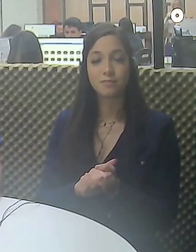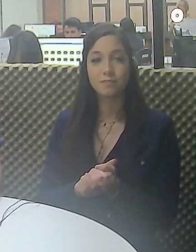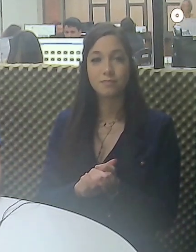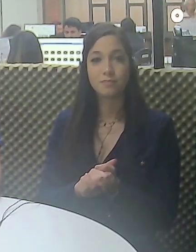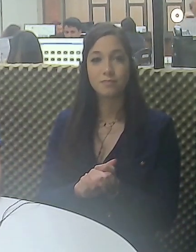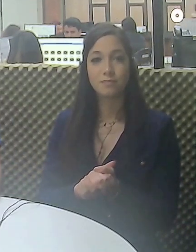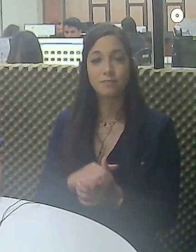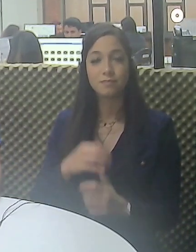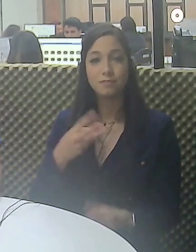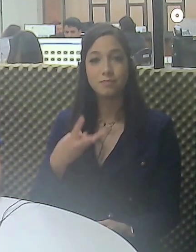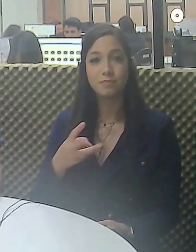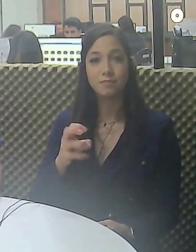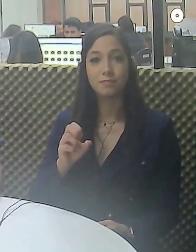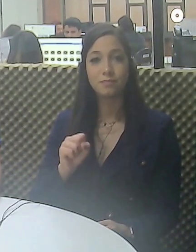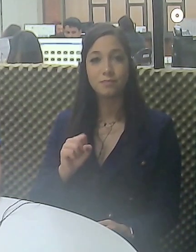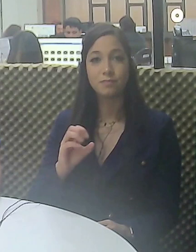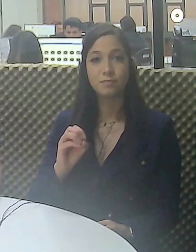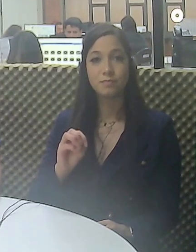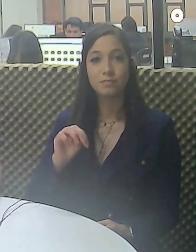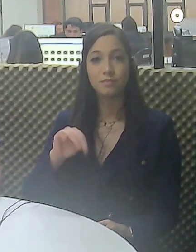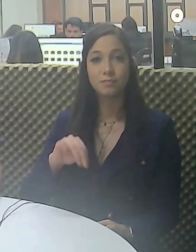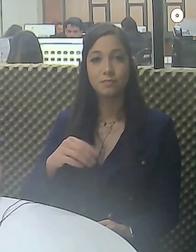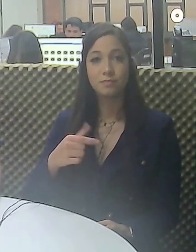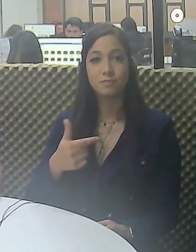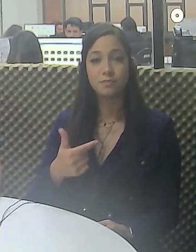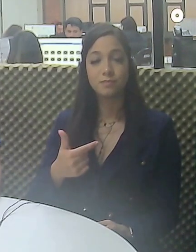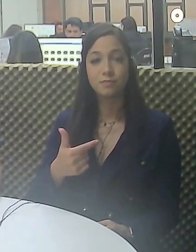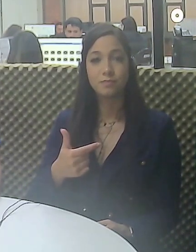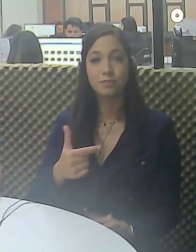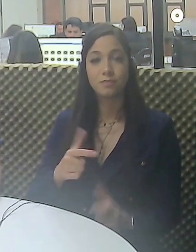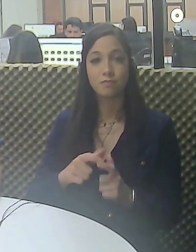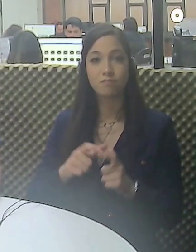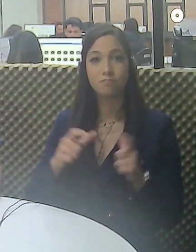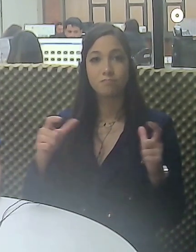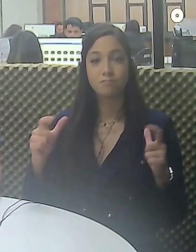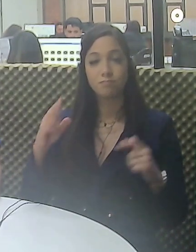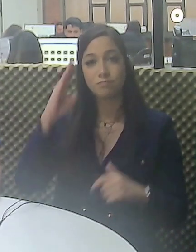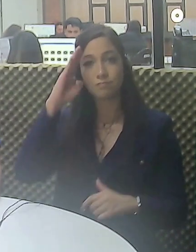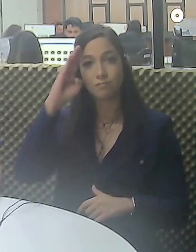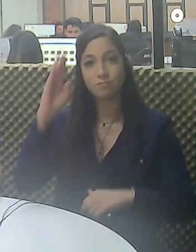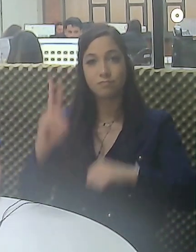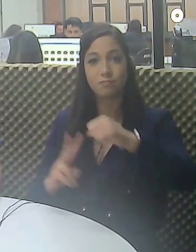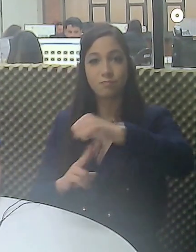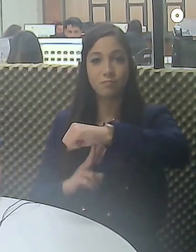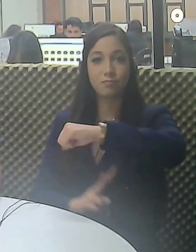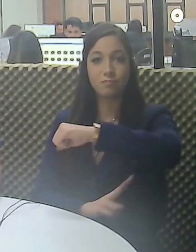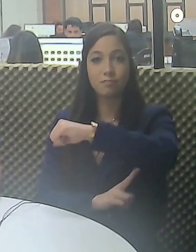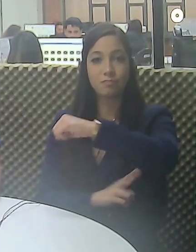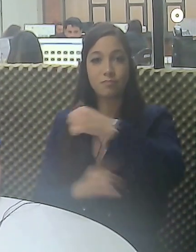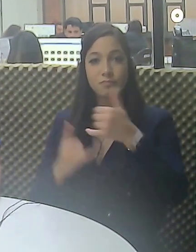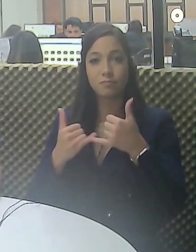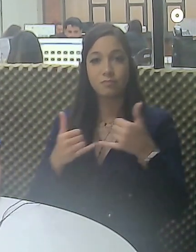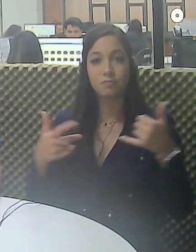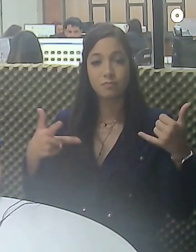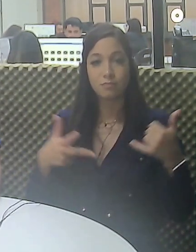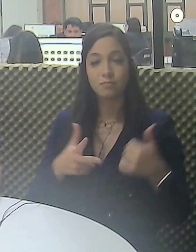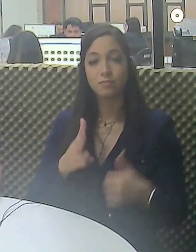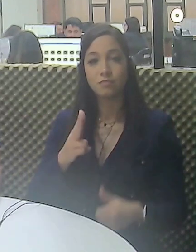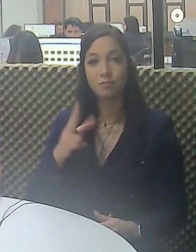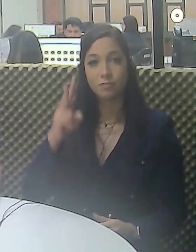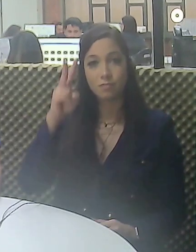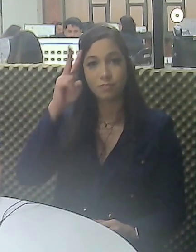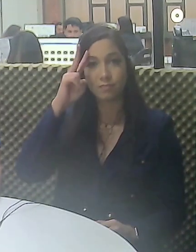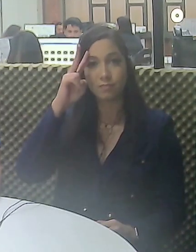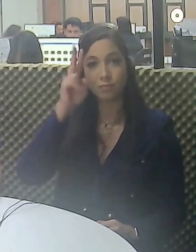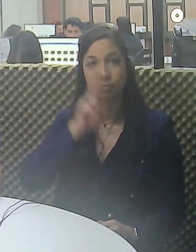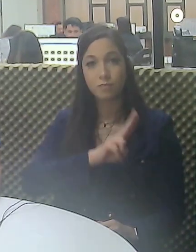Com 380 metros de extensão, o maior viaduto de Uberlândia foi inaugurado na manhã desta segunda-feira. Batizado